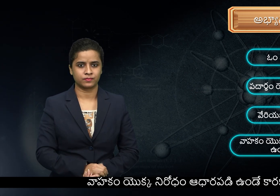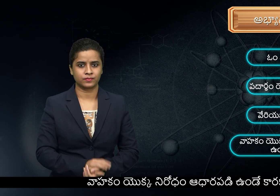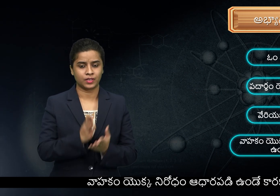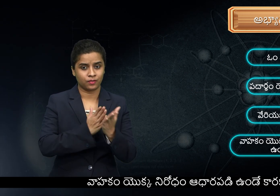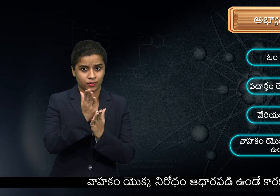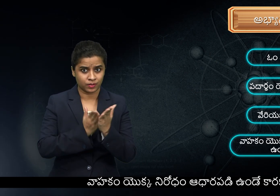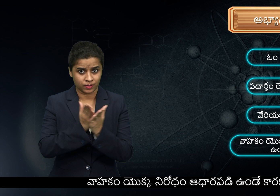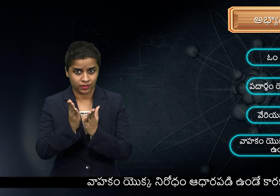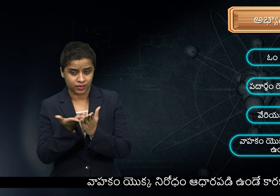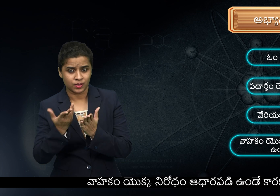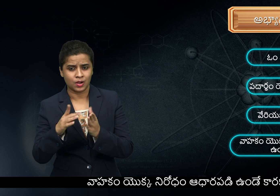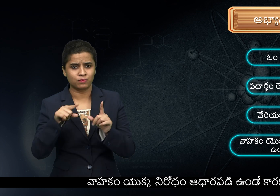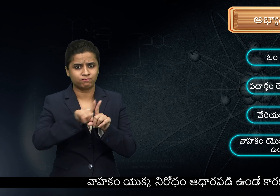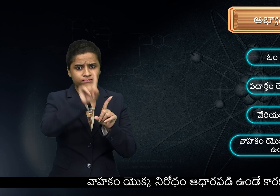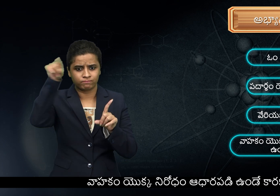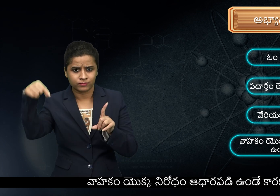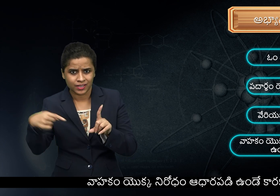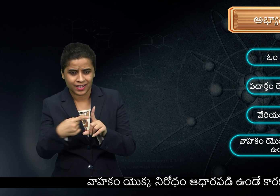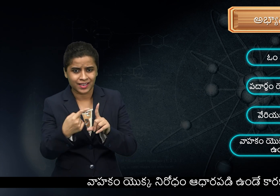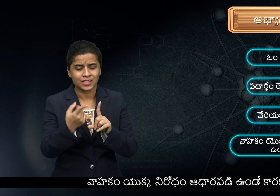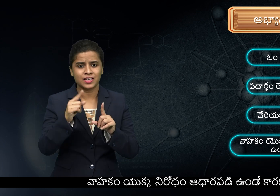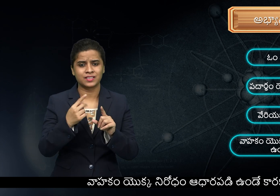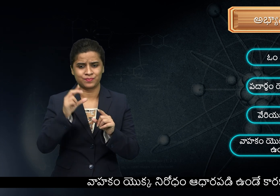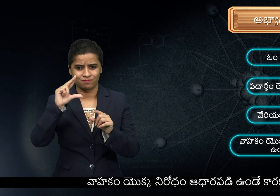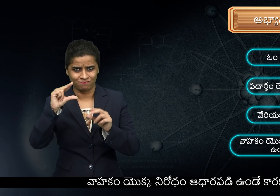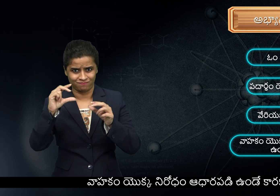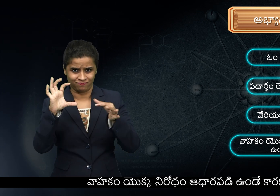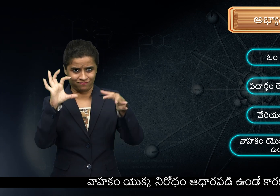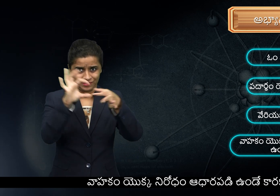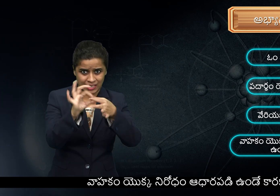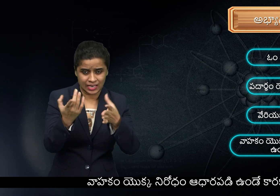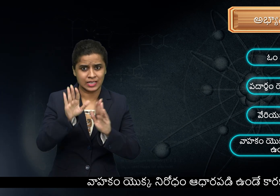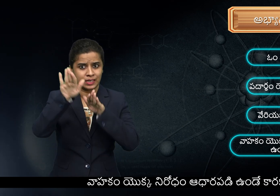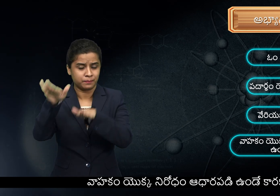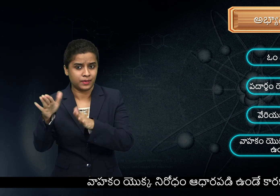వాహకం యొక్క నిరోధం ఆధారపడి ఉండే కారకాలు.